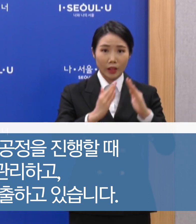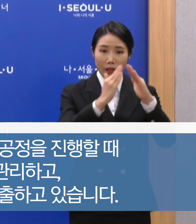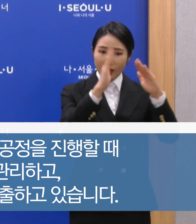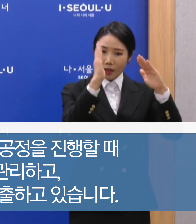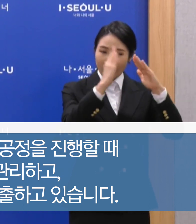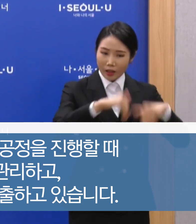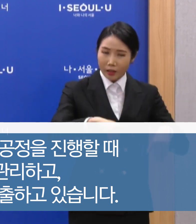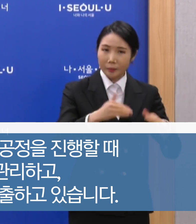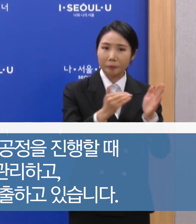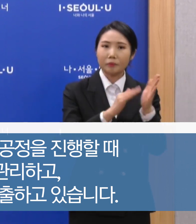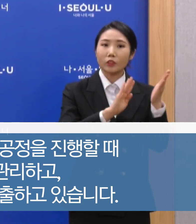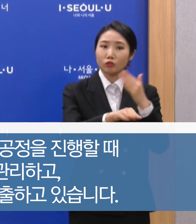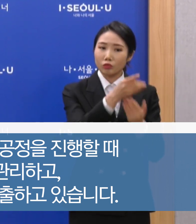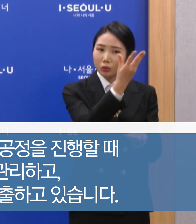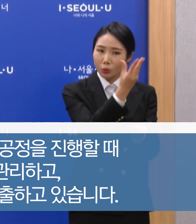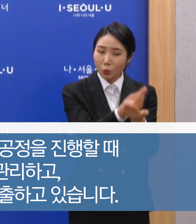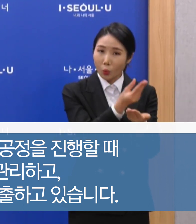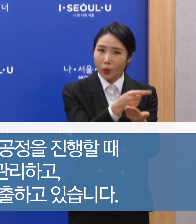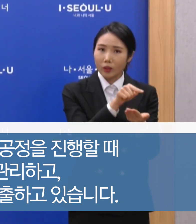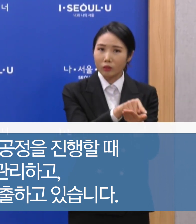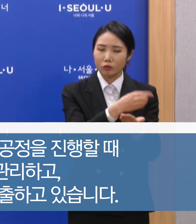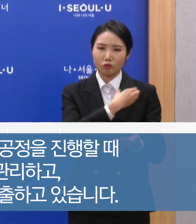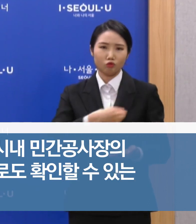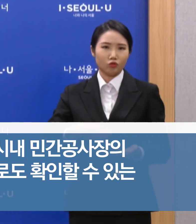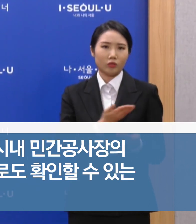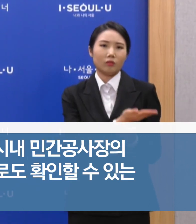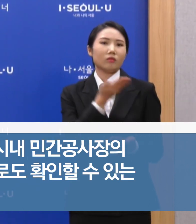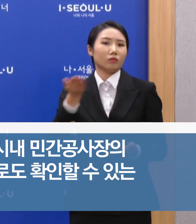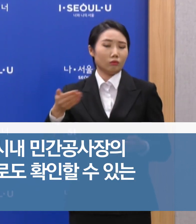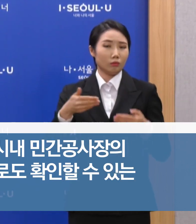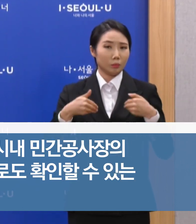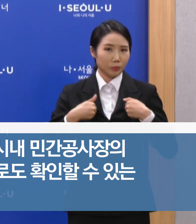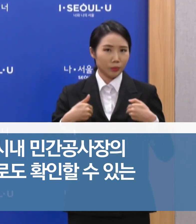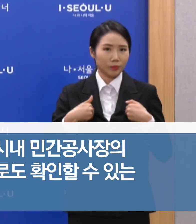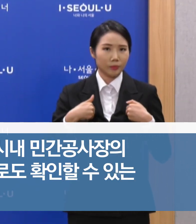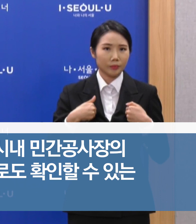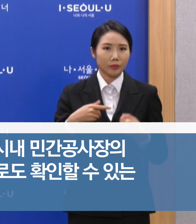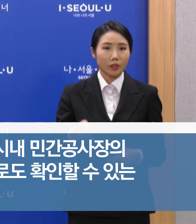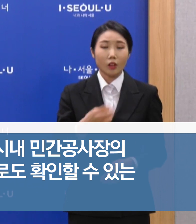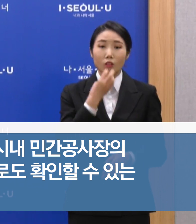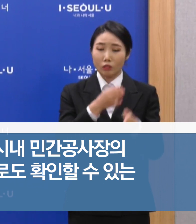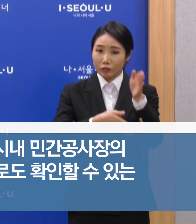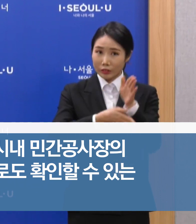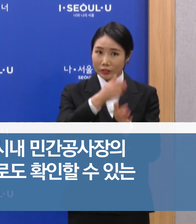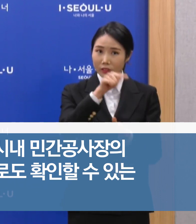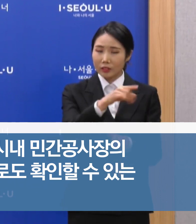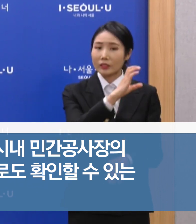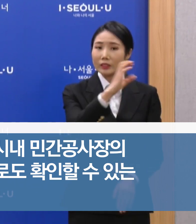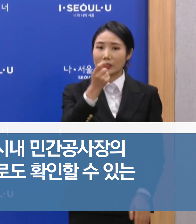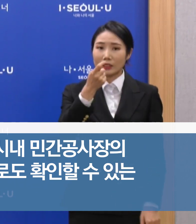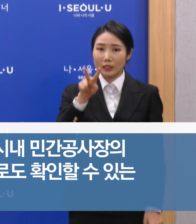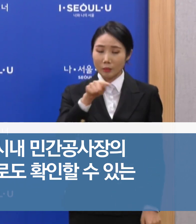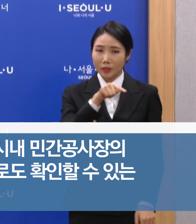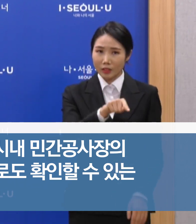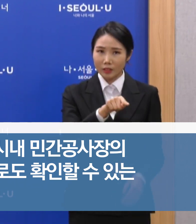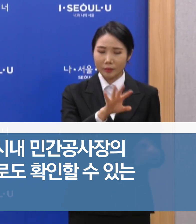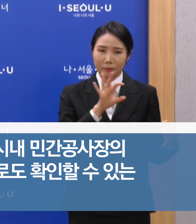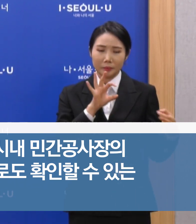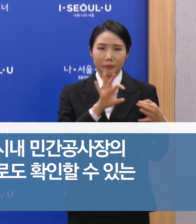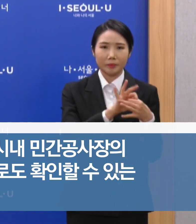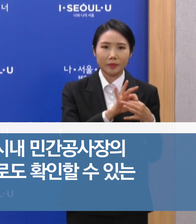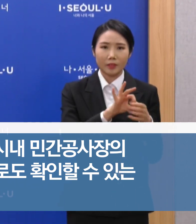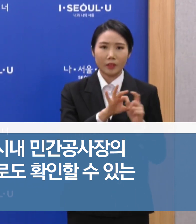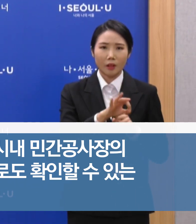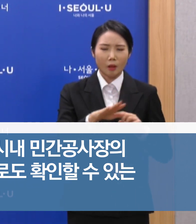녹화본을 구청에 제출하고 있습니다. 서울시는 이 CCTV와 연계해서 서울시 내 민간 공사장의